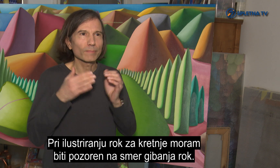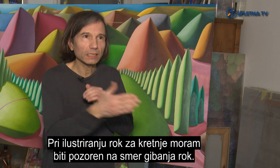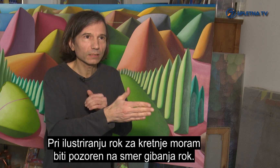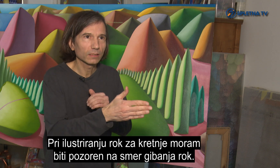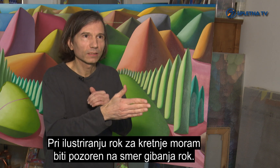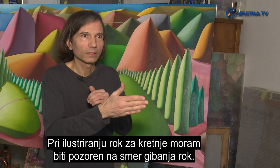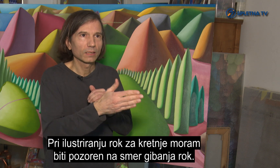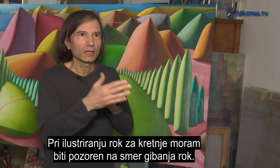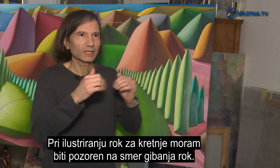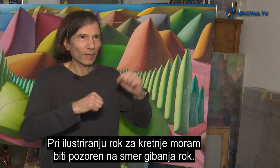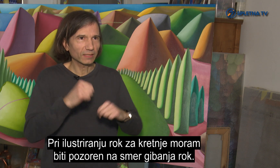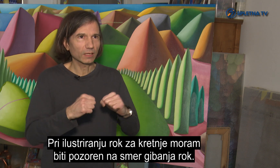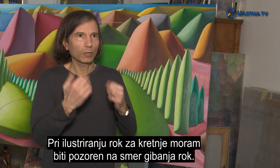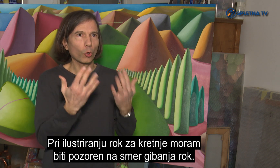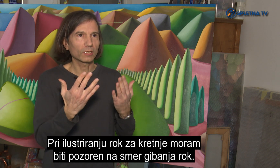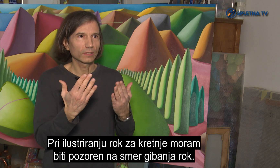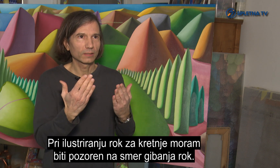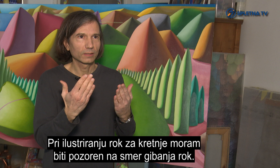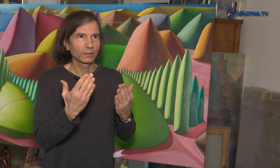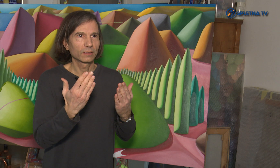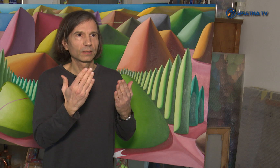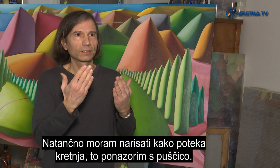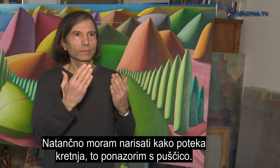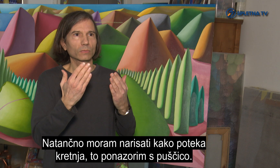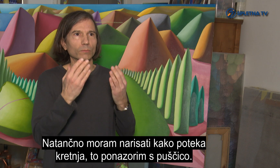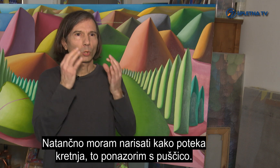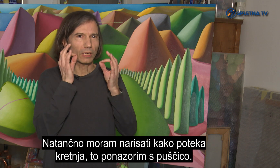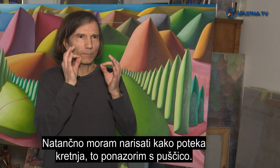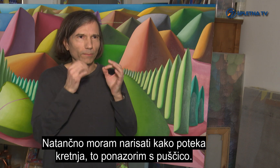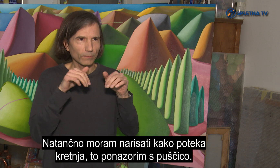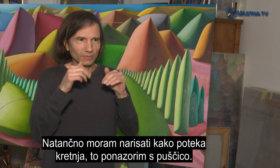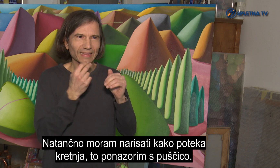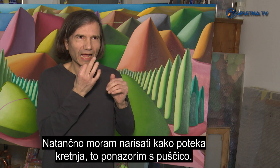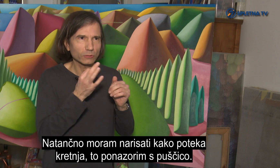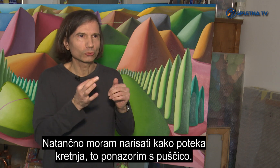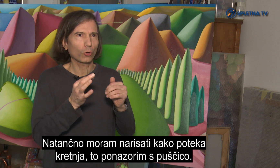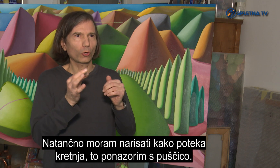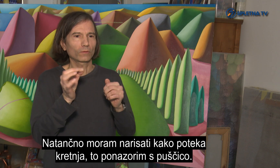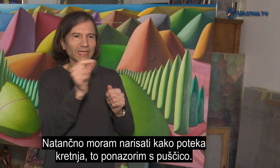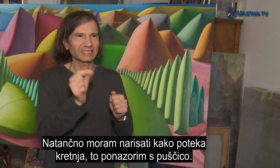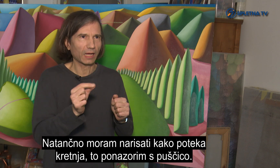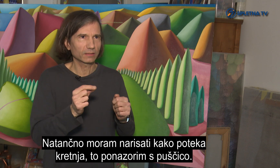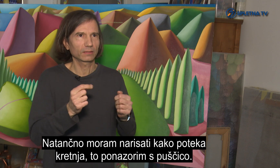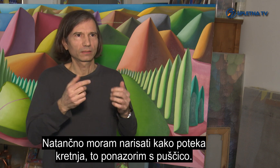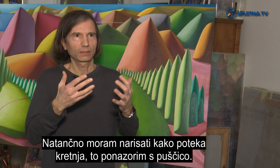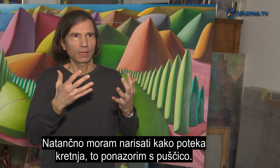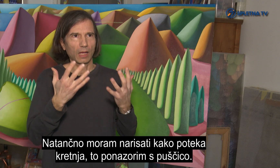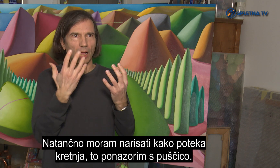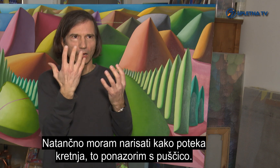Smer gibanja rok mora natančno narisati.